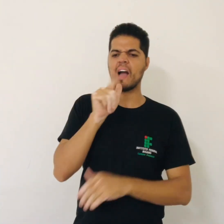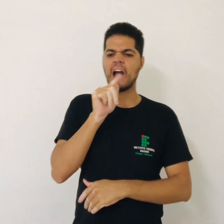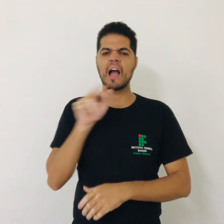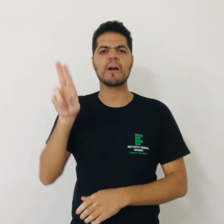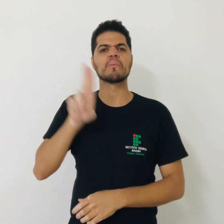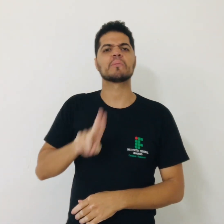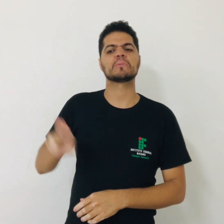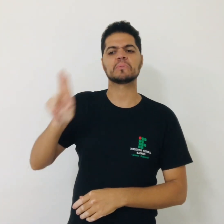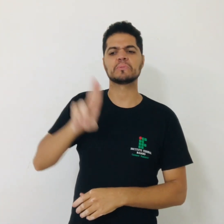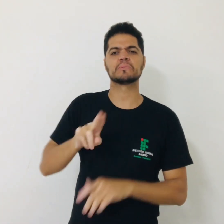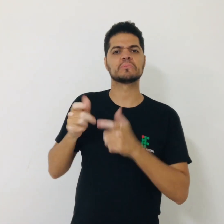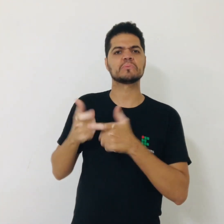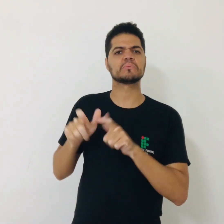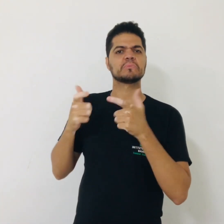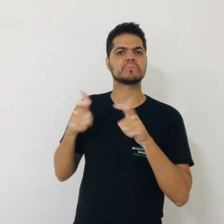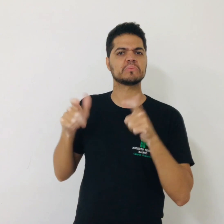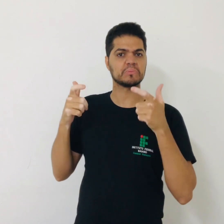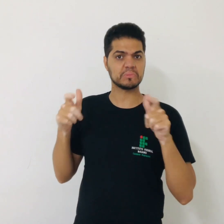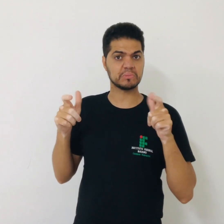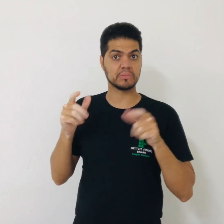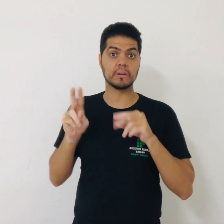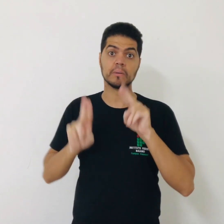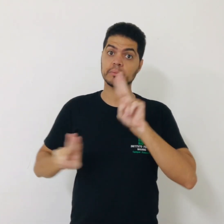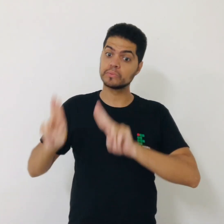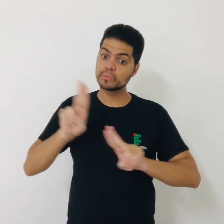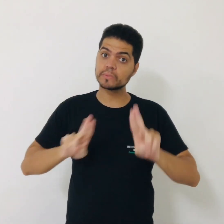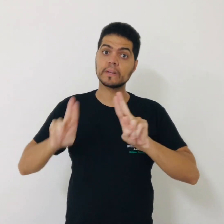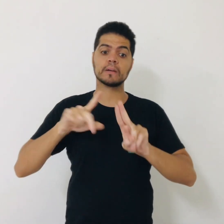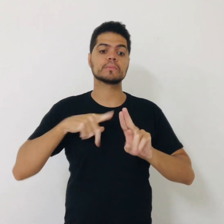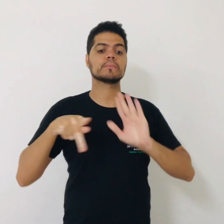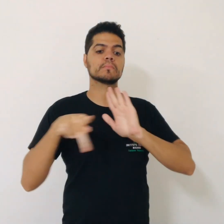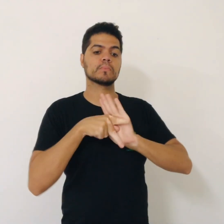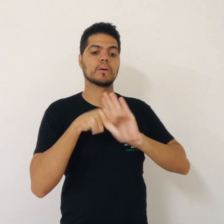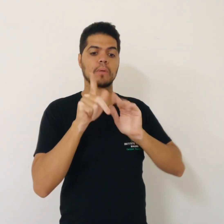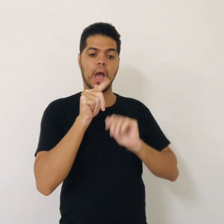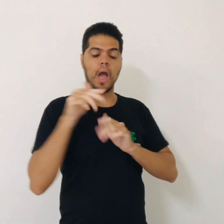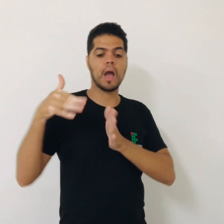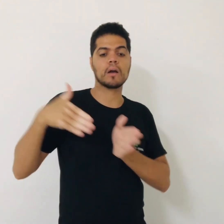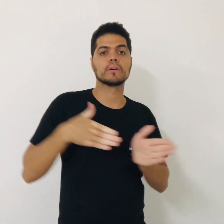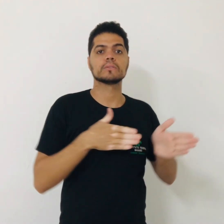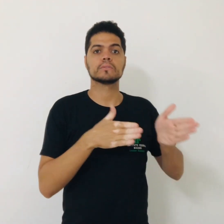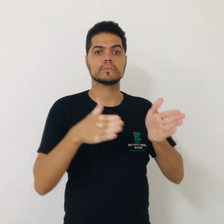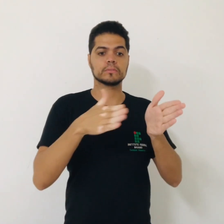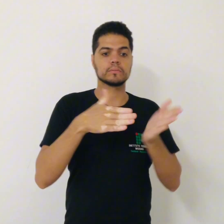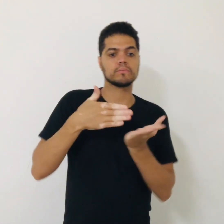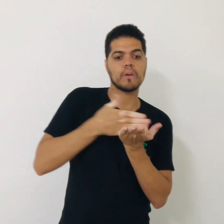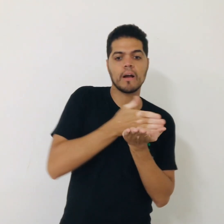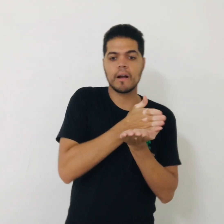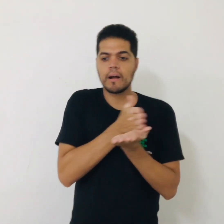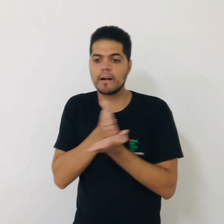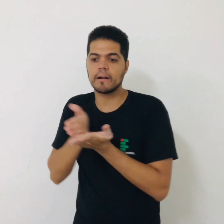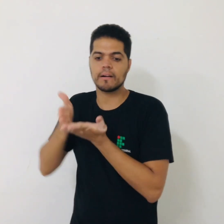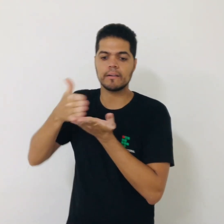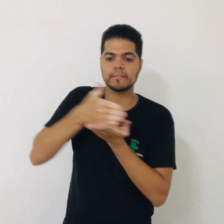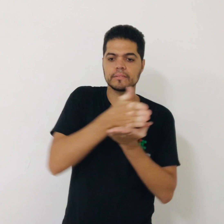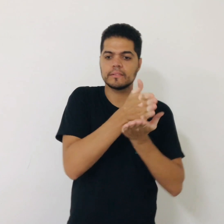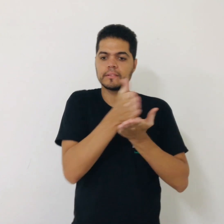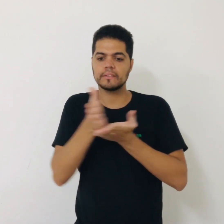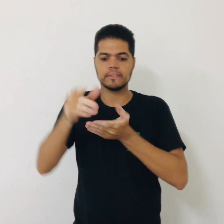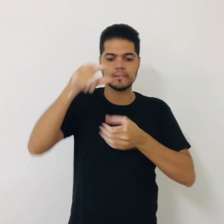especialmente aqueles que cruzam diversos centros urbanos, independentemente do tamanho. Em sua maioria,